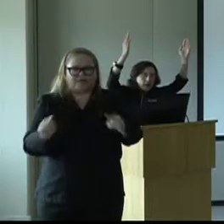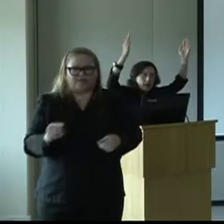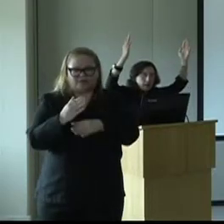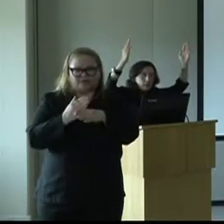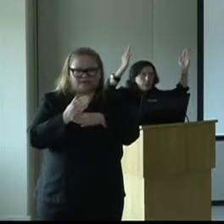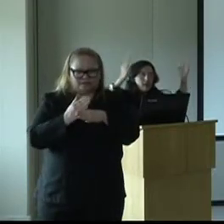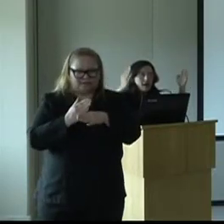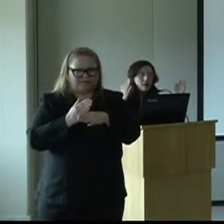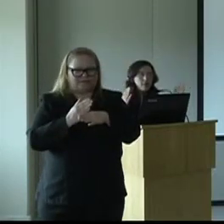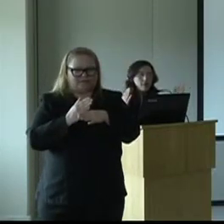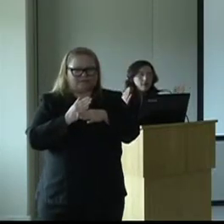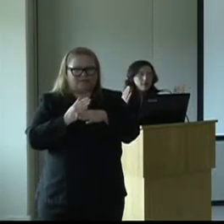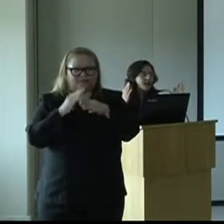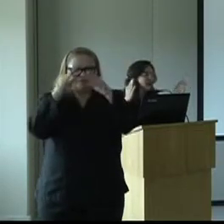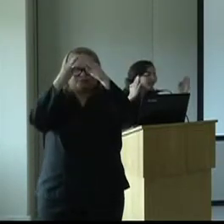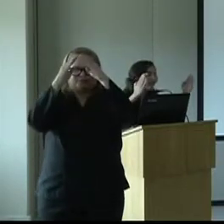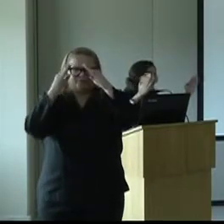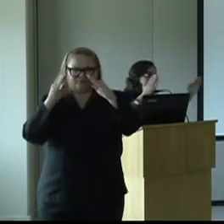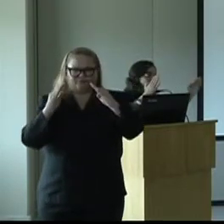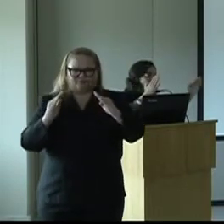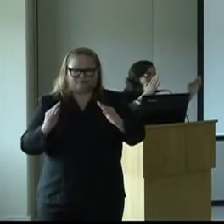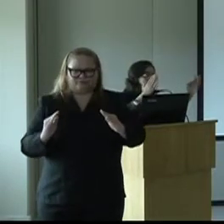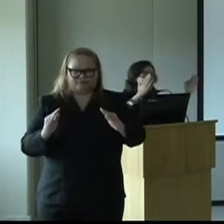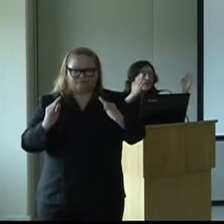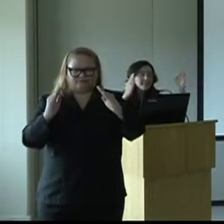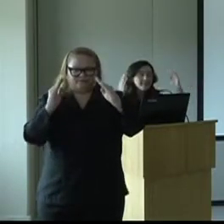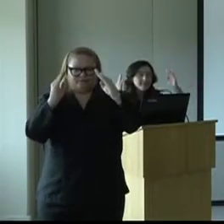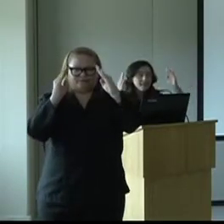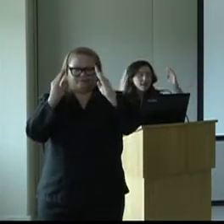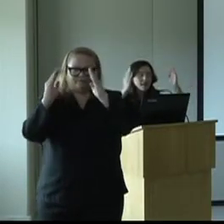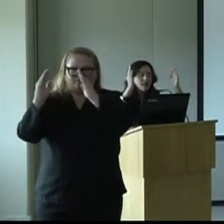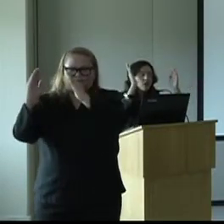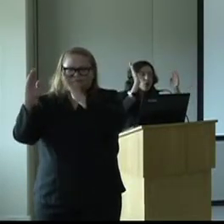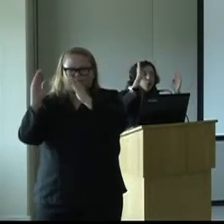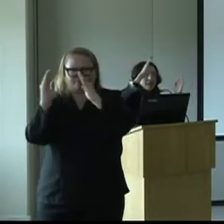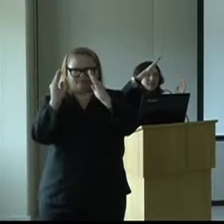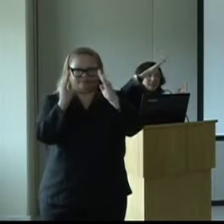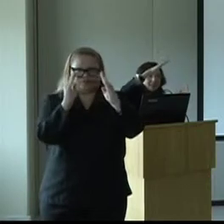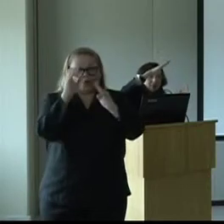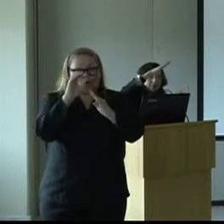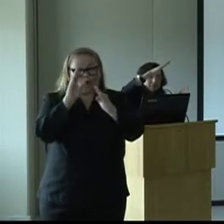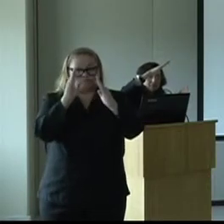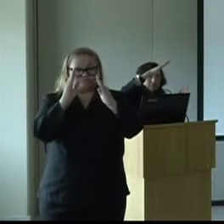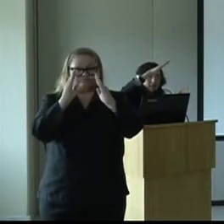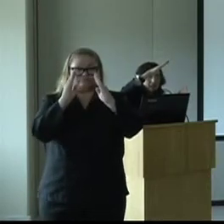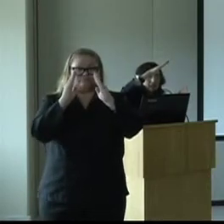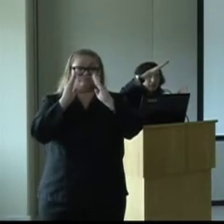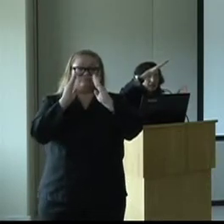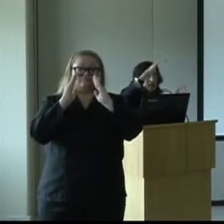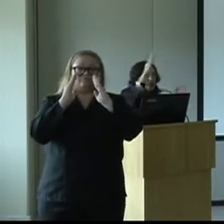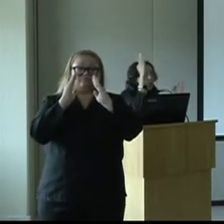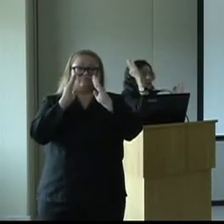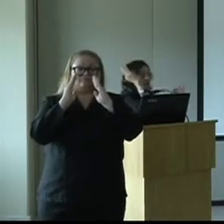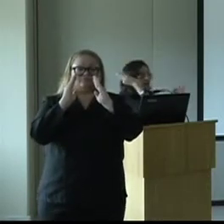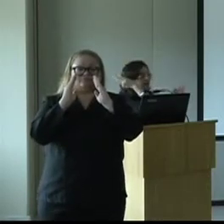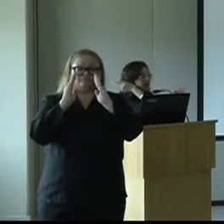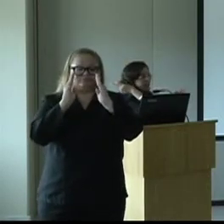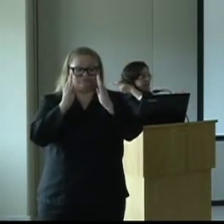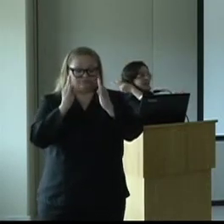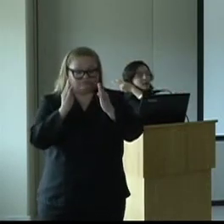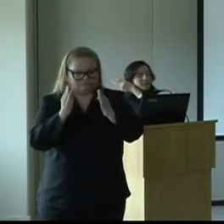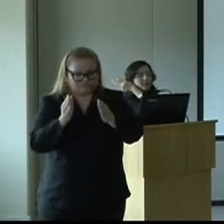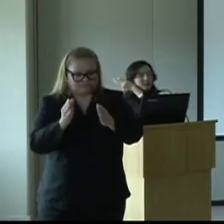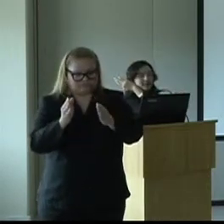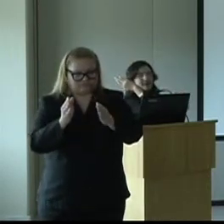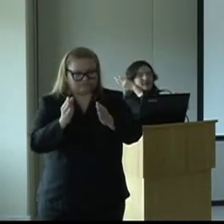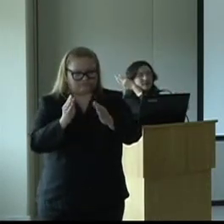subía, bajaba hacia derecha, hacia izquierda, o se inclinaba hacia el frente la parte de arriba, o inclinaba hacia el